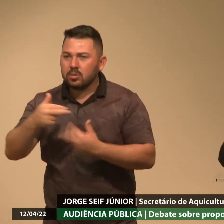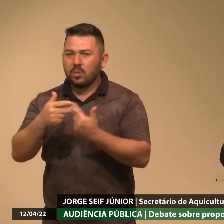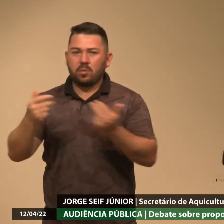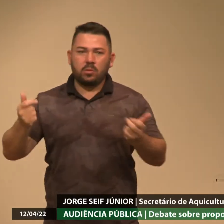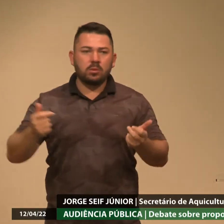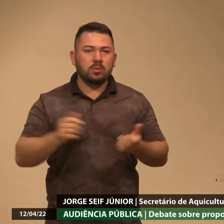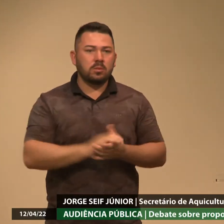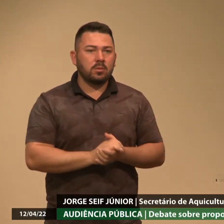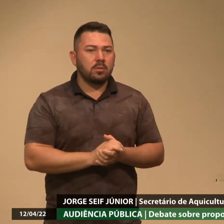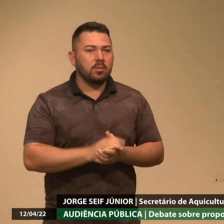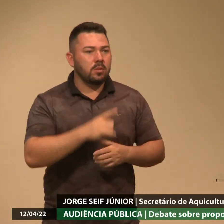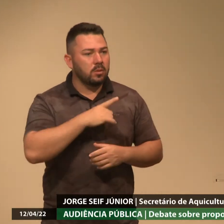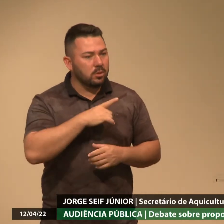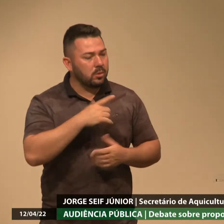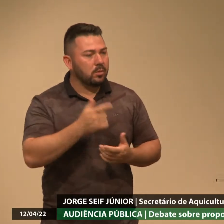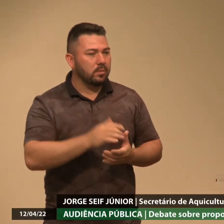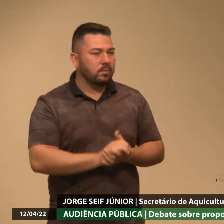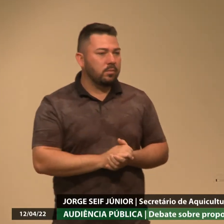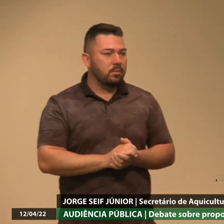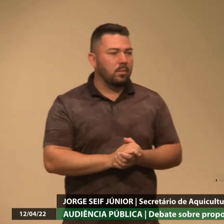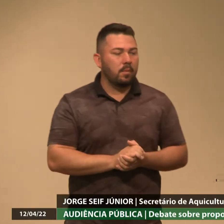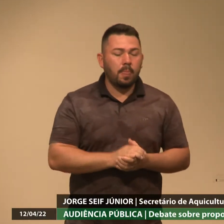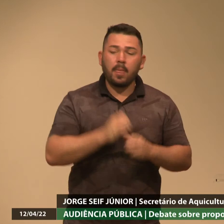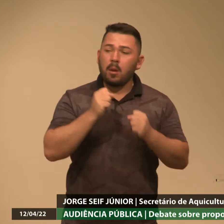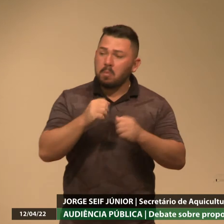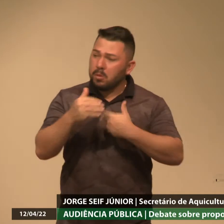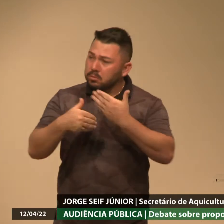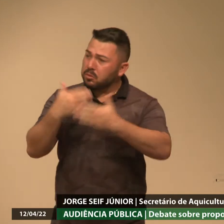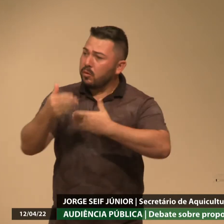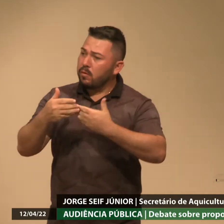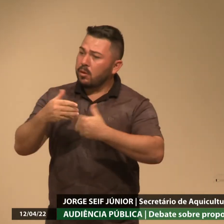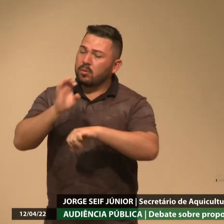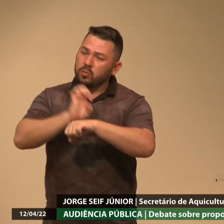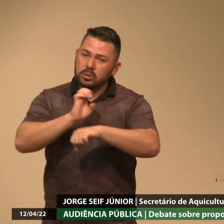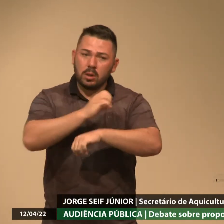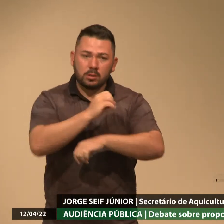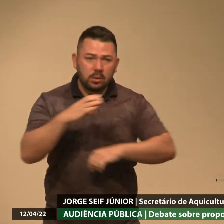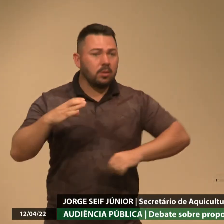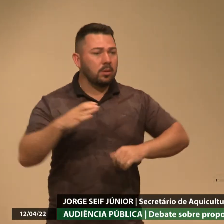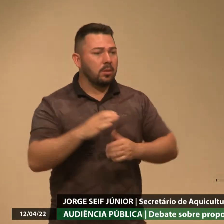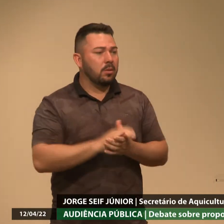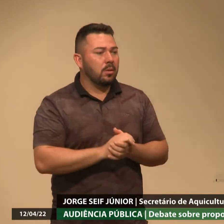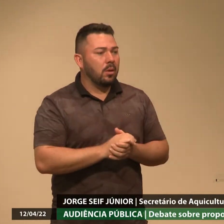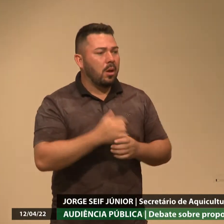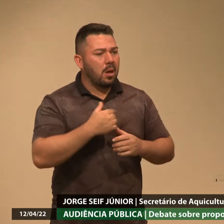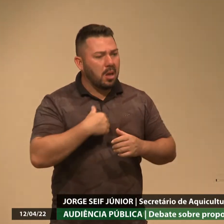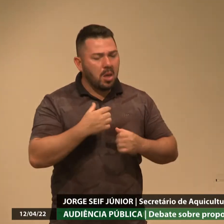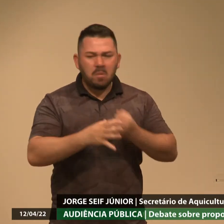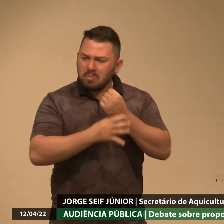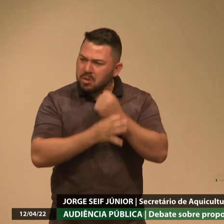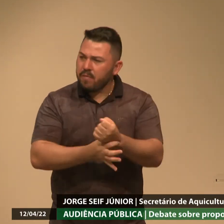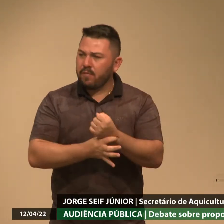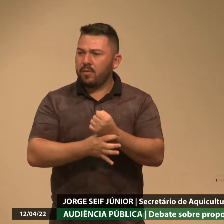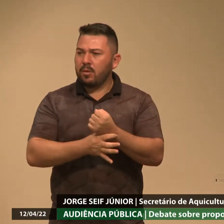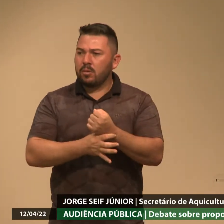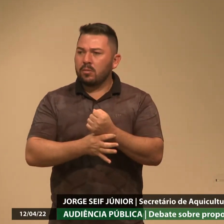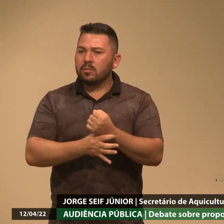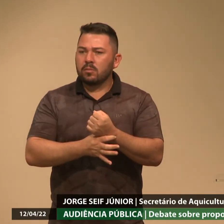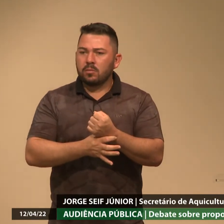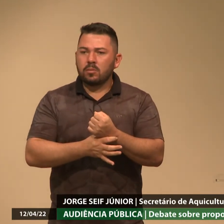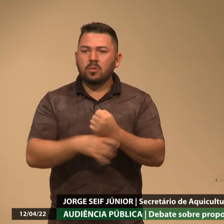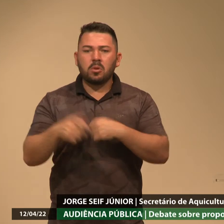que atividades de tiro esportivo pode desenvolver no nosso Estado São grande defensor do tiro